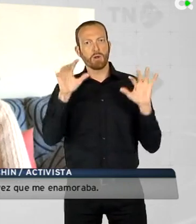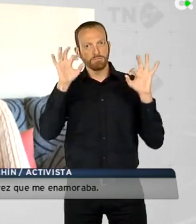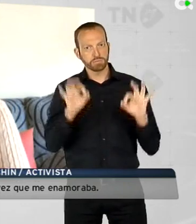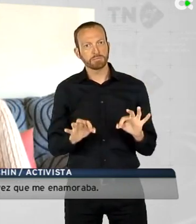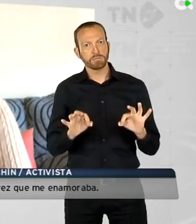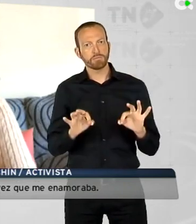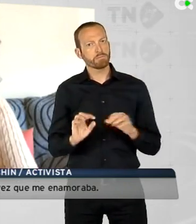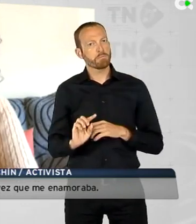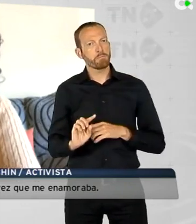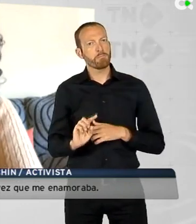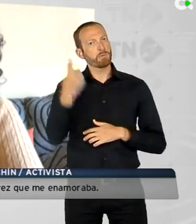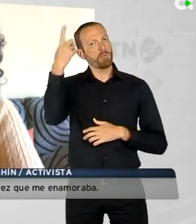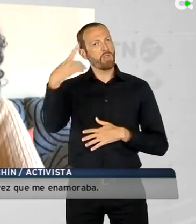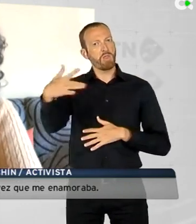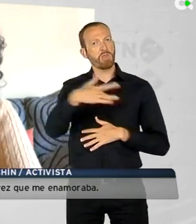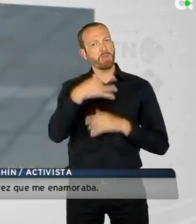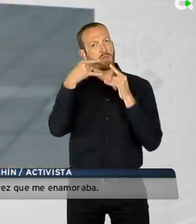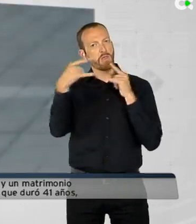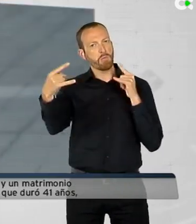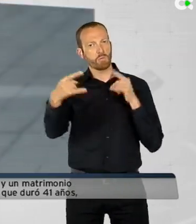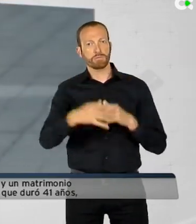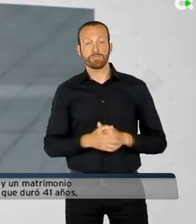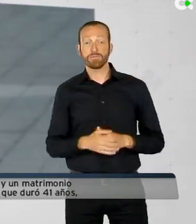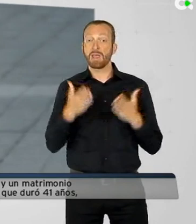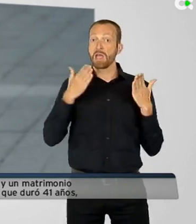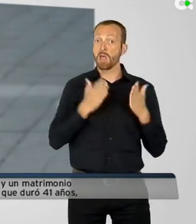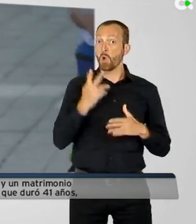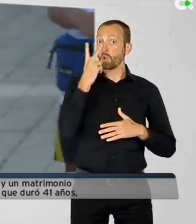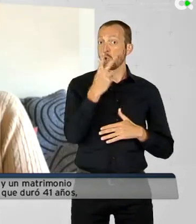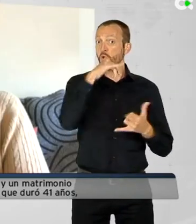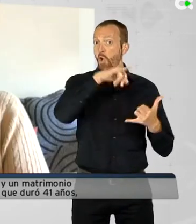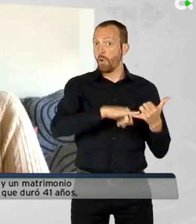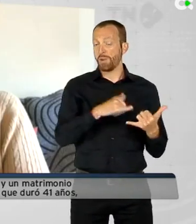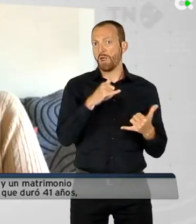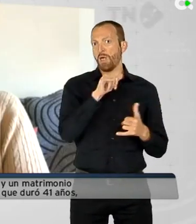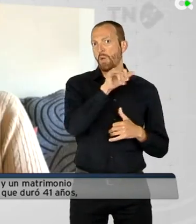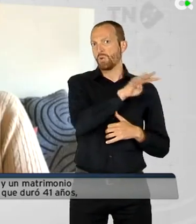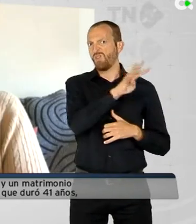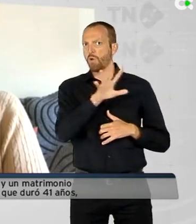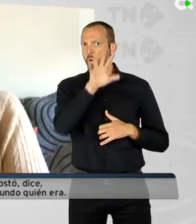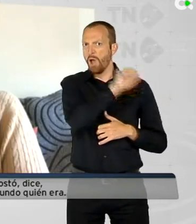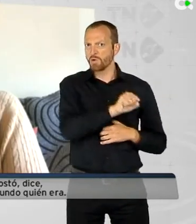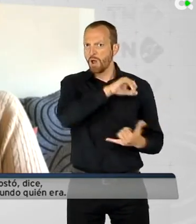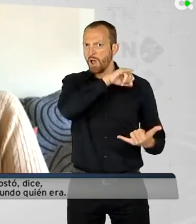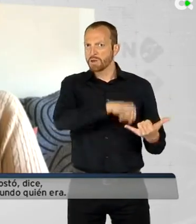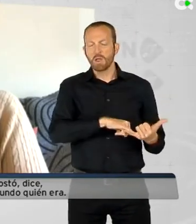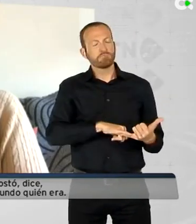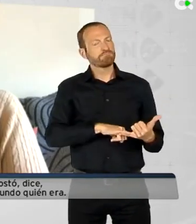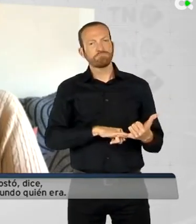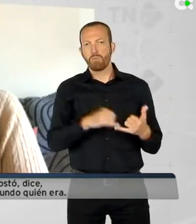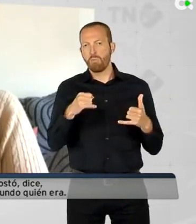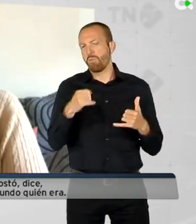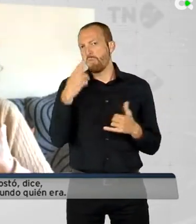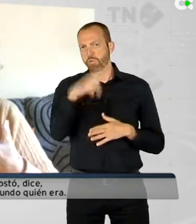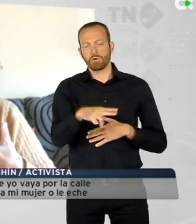que era la primera vez que me enamoré. Con 2 hijos y un matrimonio con un hombre que duró 41 años, no le costó gritarle al